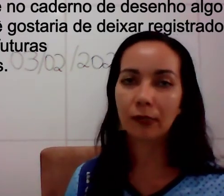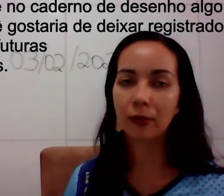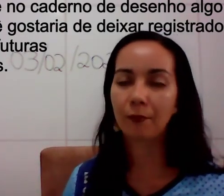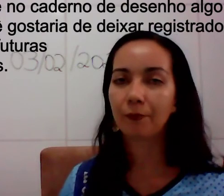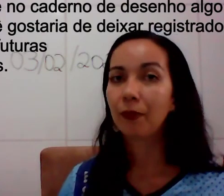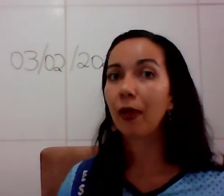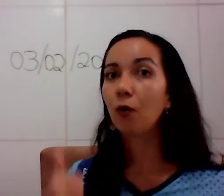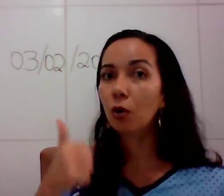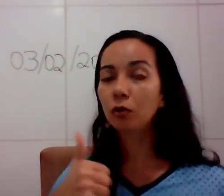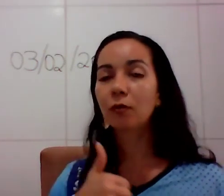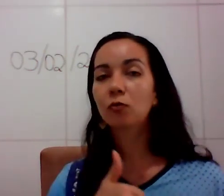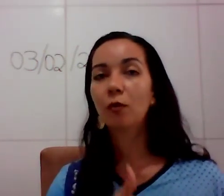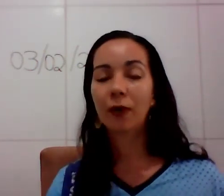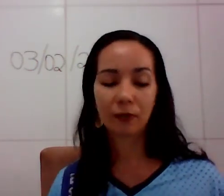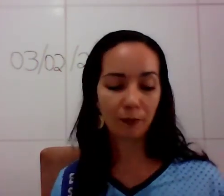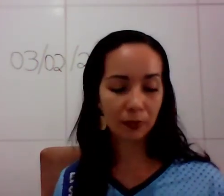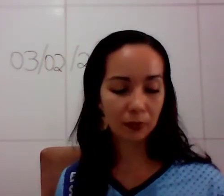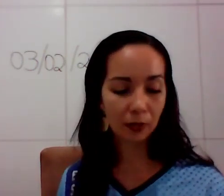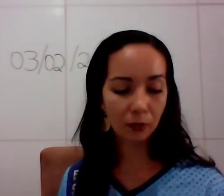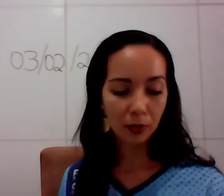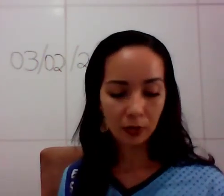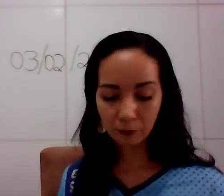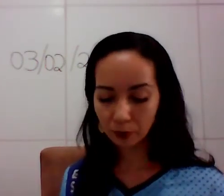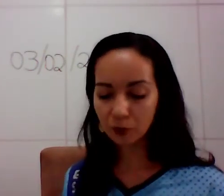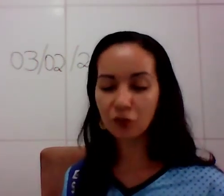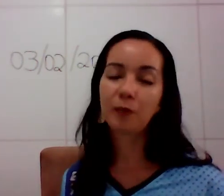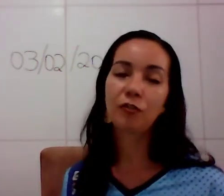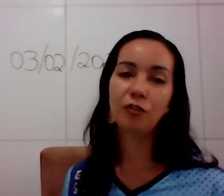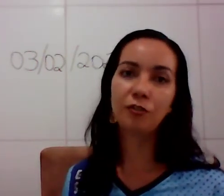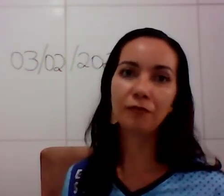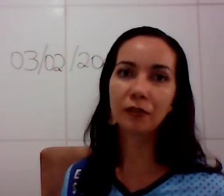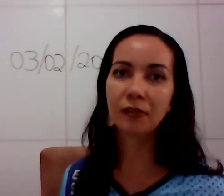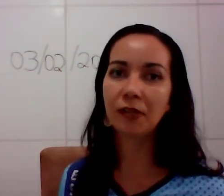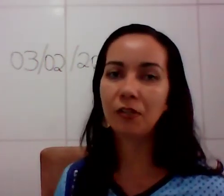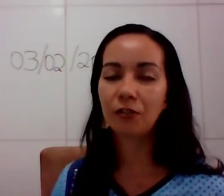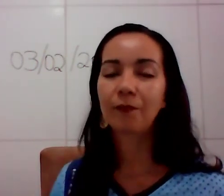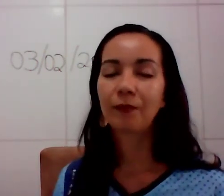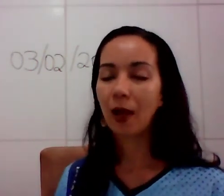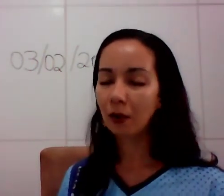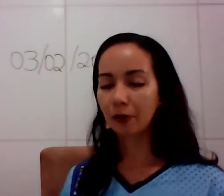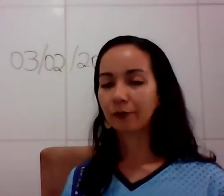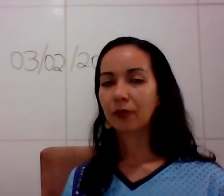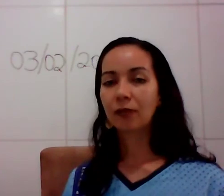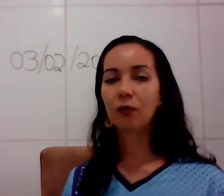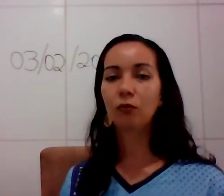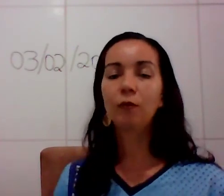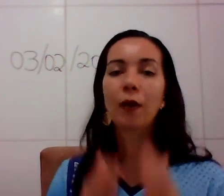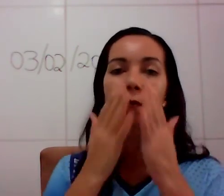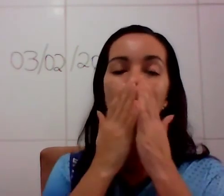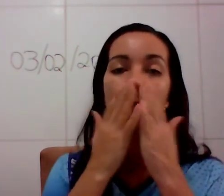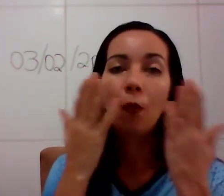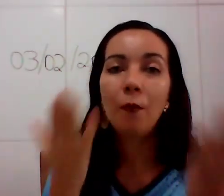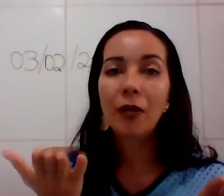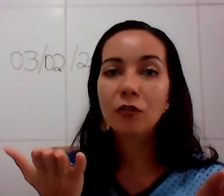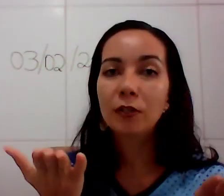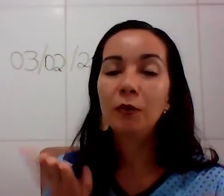Classep. Eu conto com a sua participação e vou me despedir de vocês agora, tá certo, turma? Um beijo, segundo